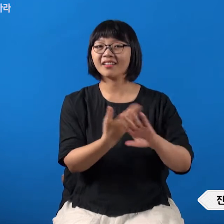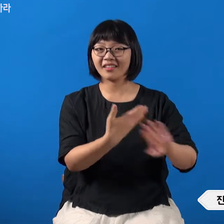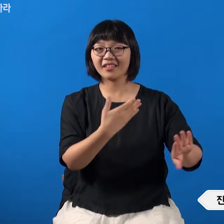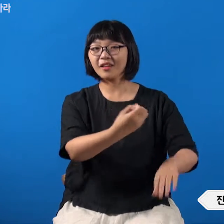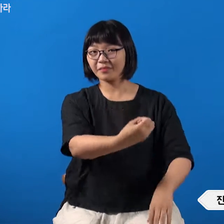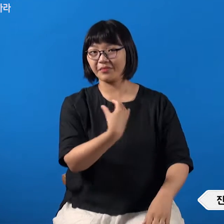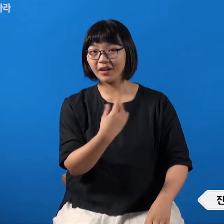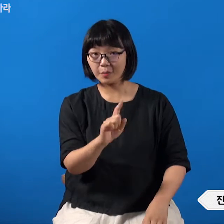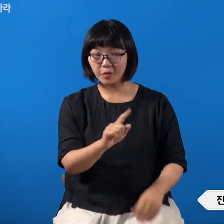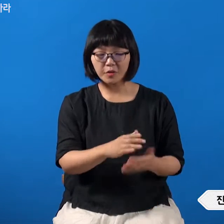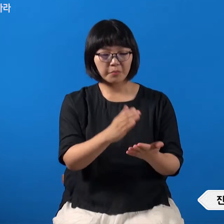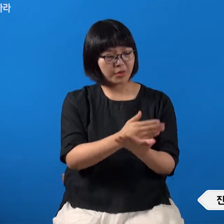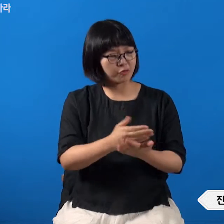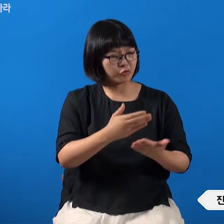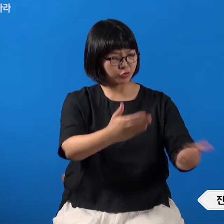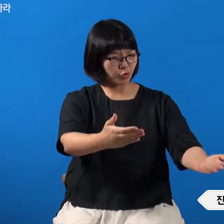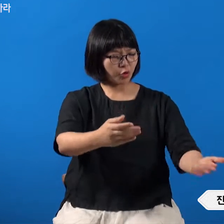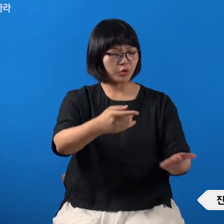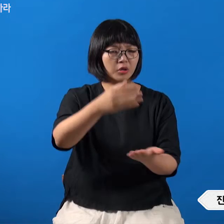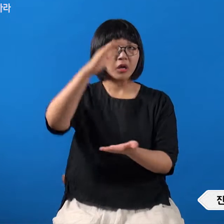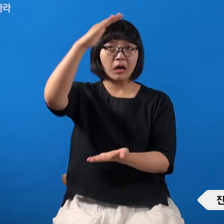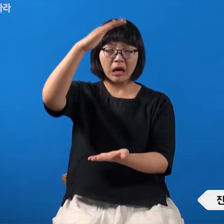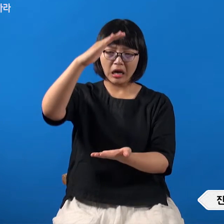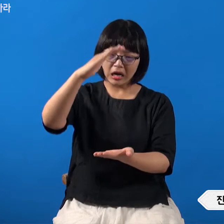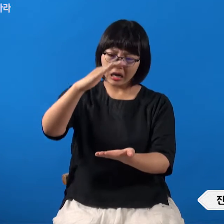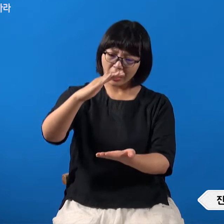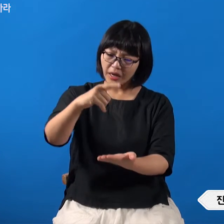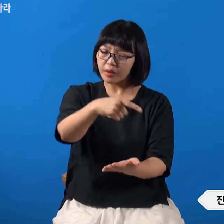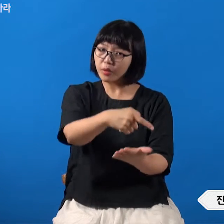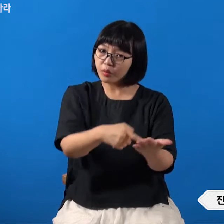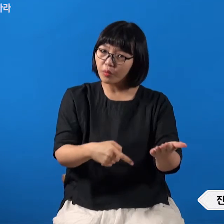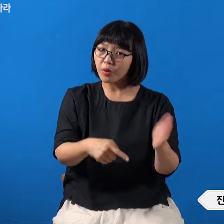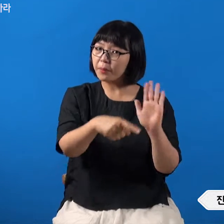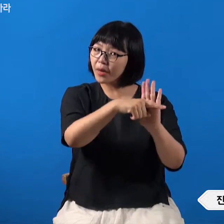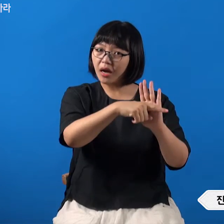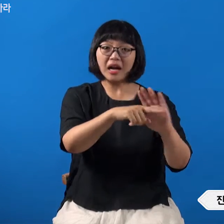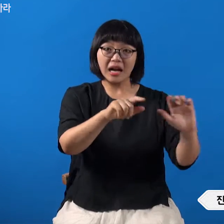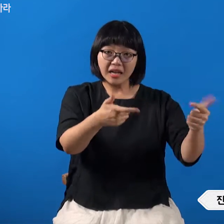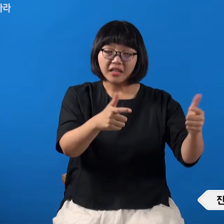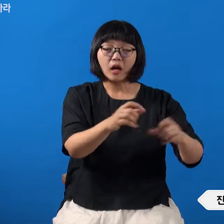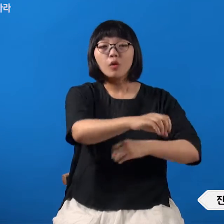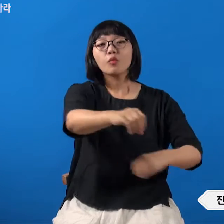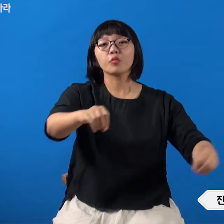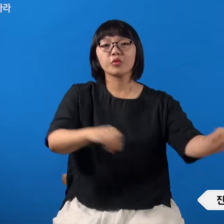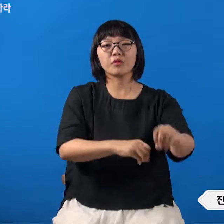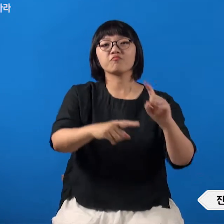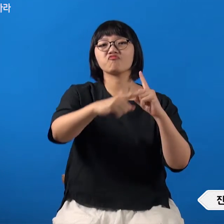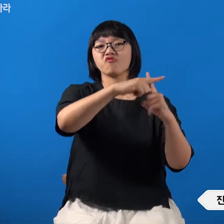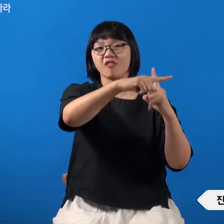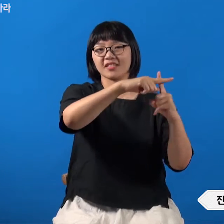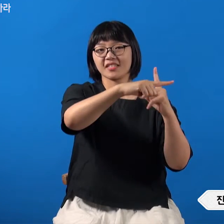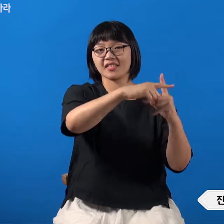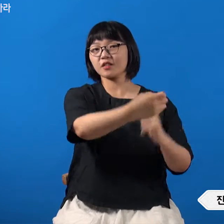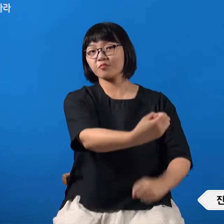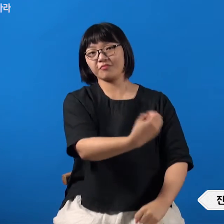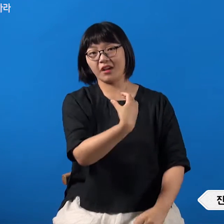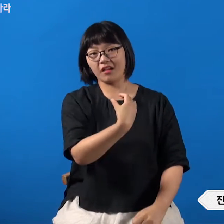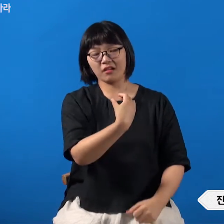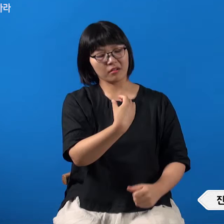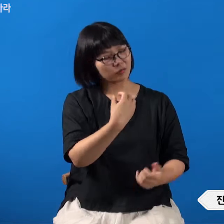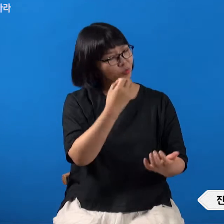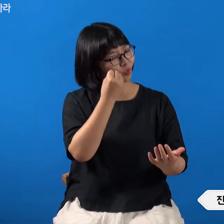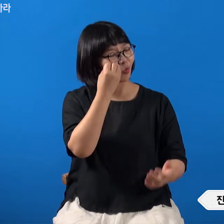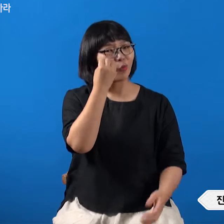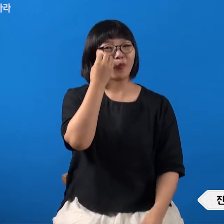삶은 마이너스가 아니라 그 삶은 오히려 플러스가 되는 삶이다 라고 우리에게